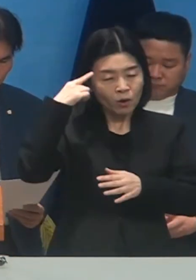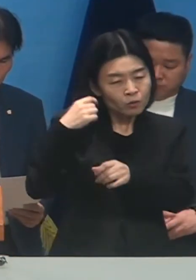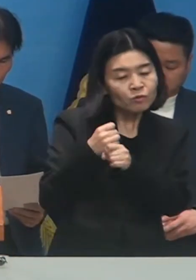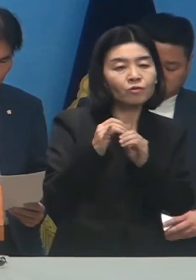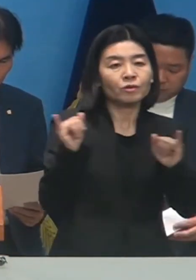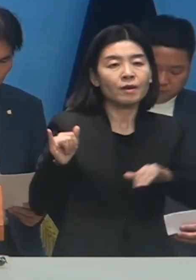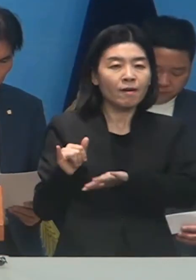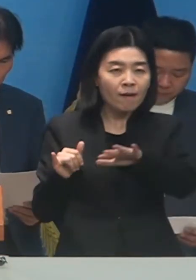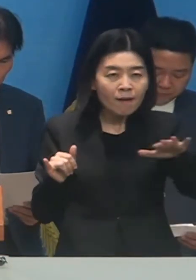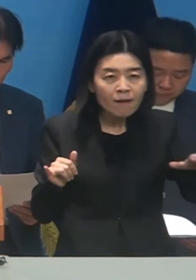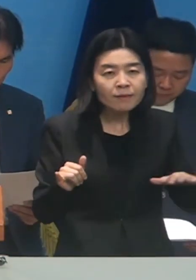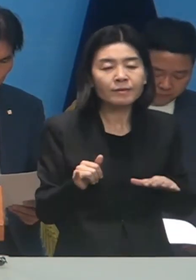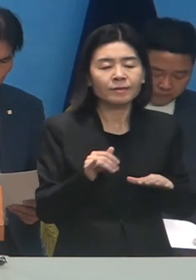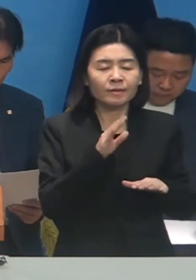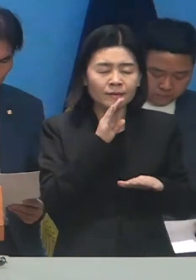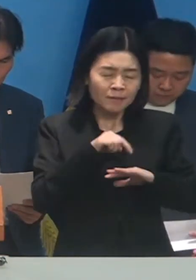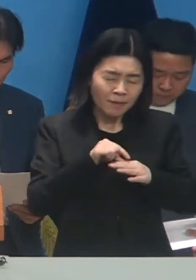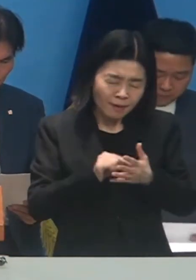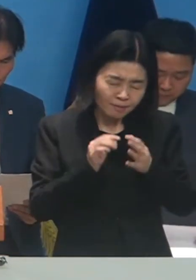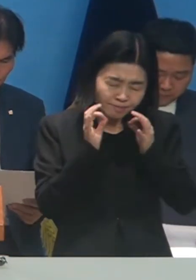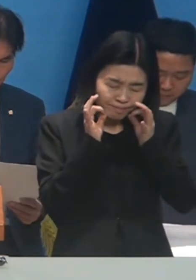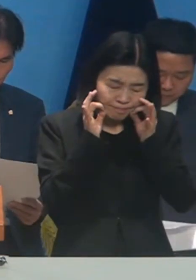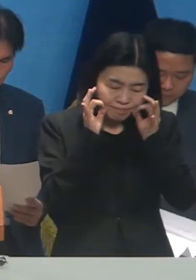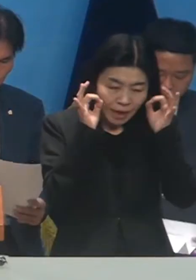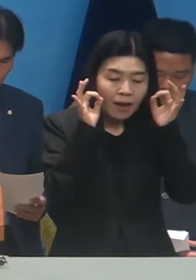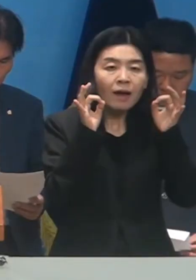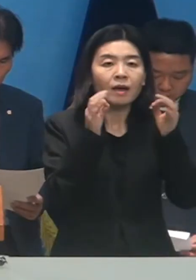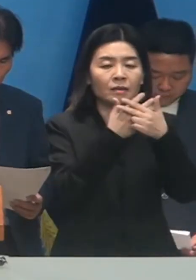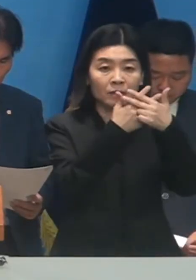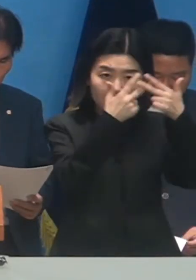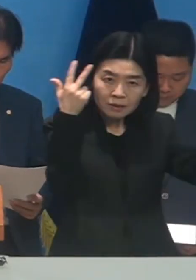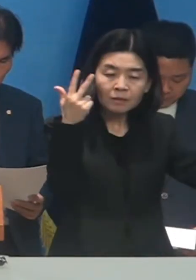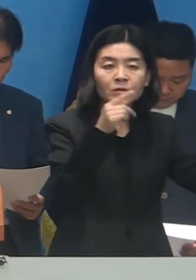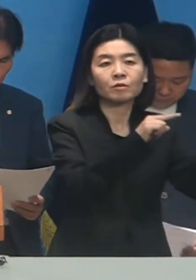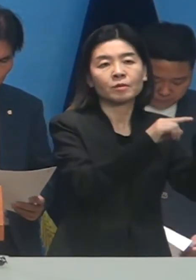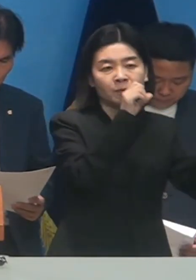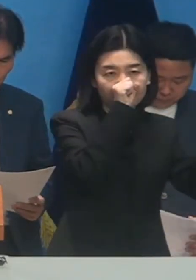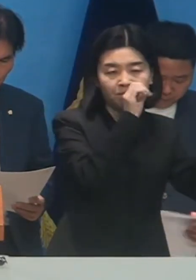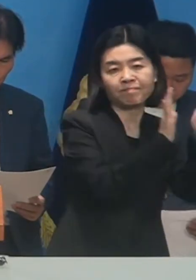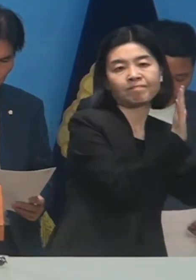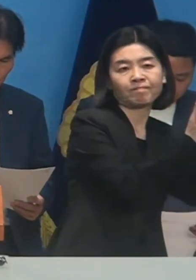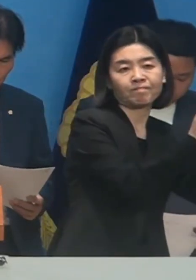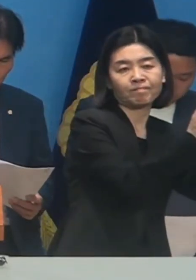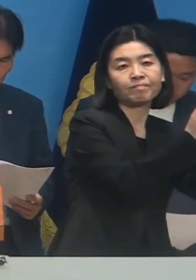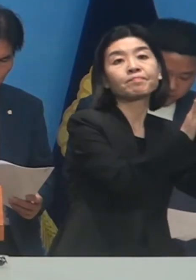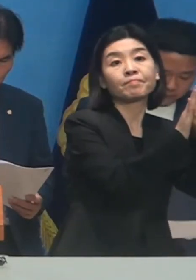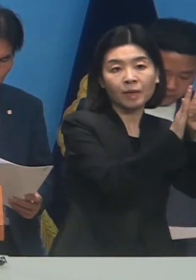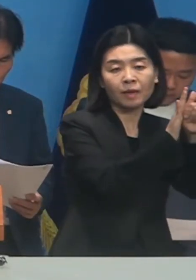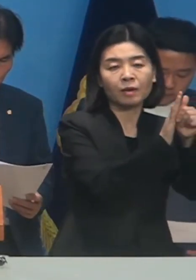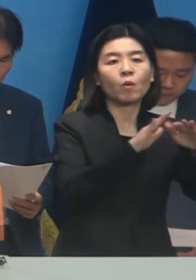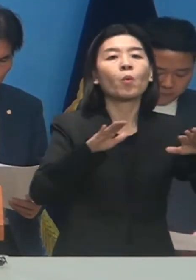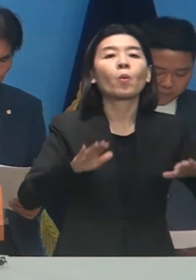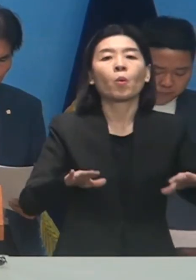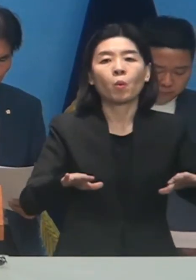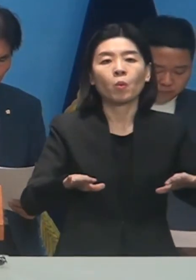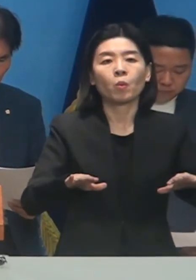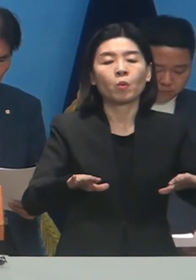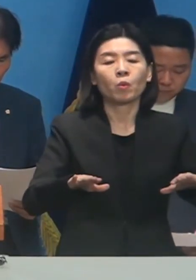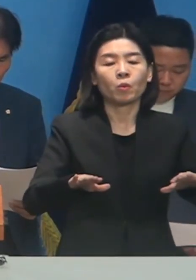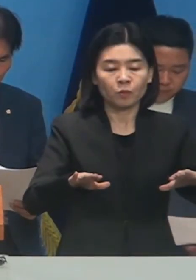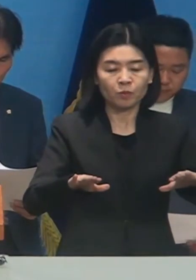연구자들은 정말 절박한 마음으로 이재명 후보를 지지하기 위해 오늘 이 자리에